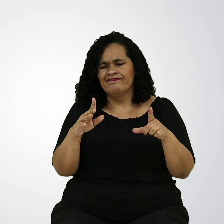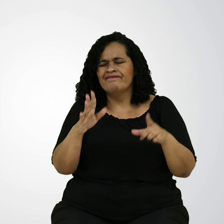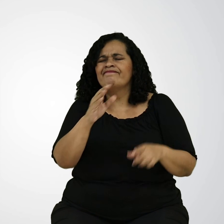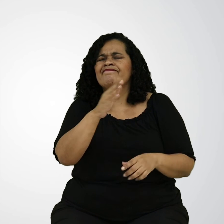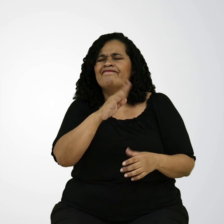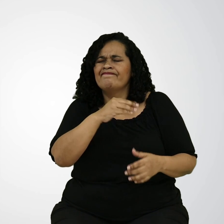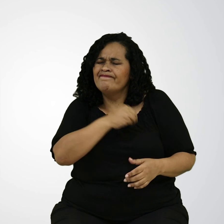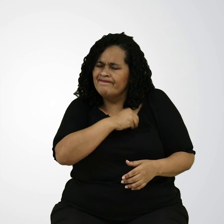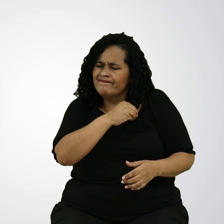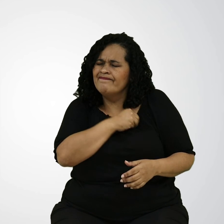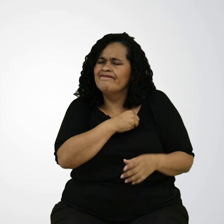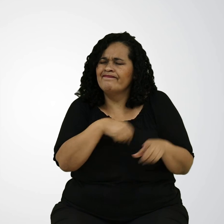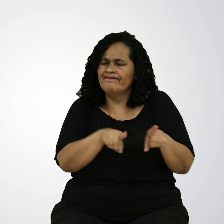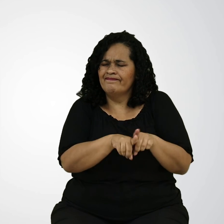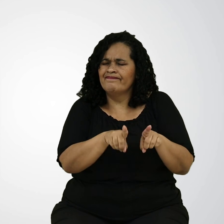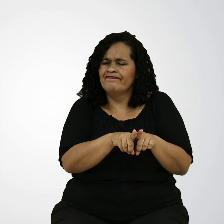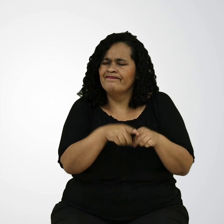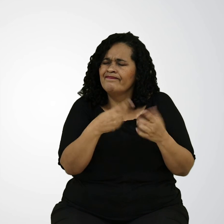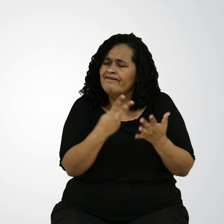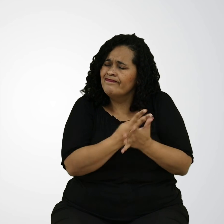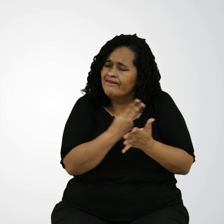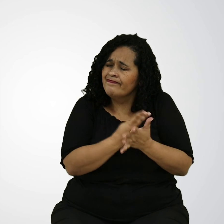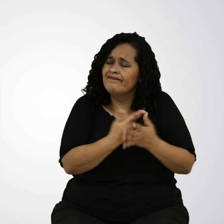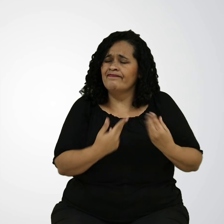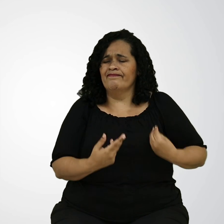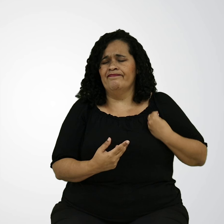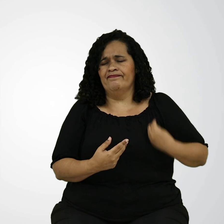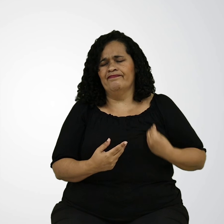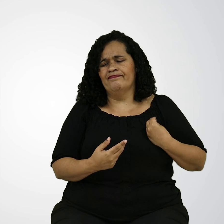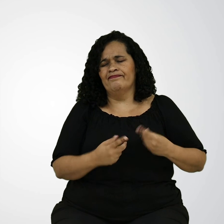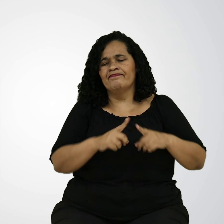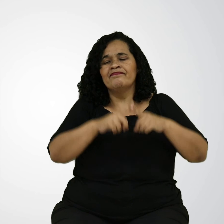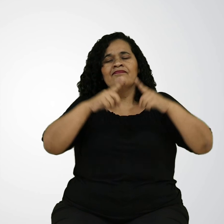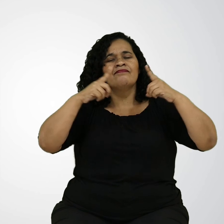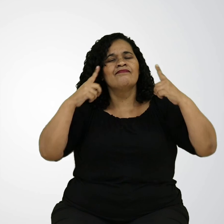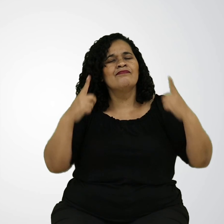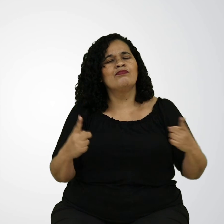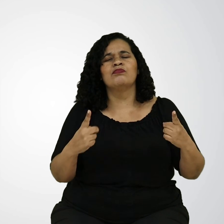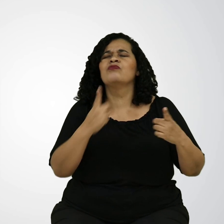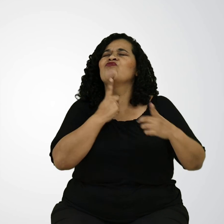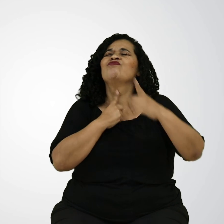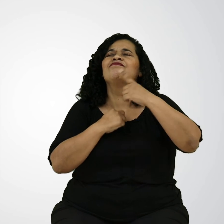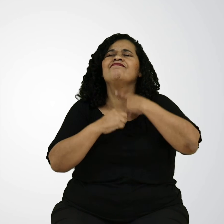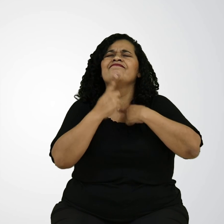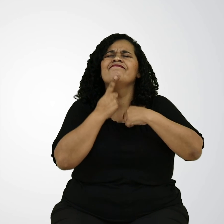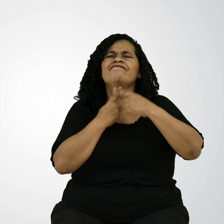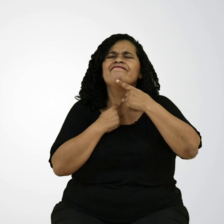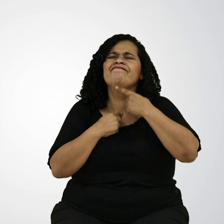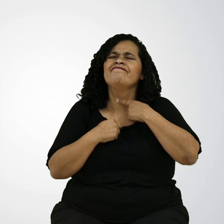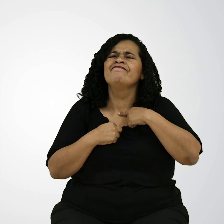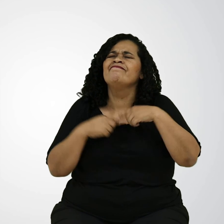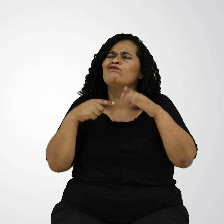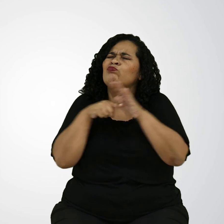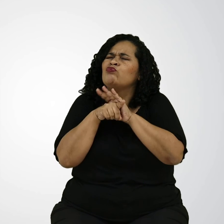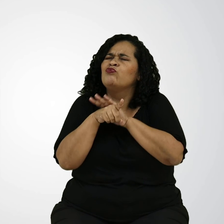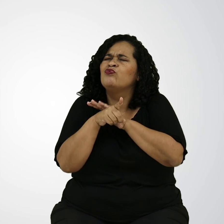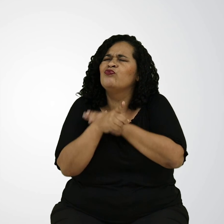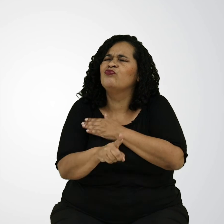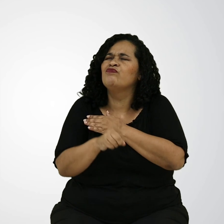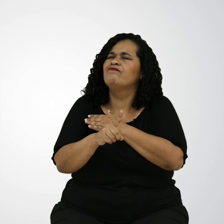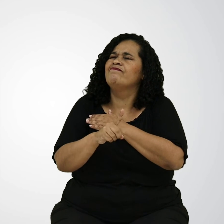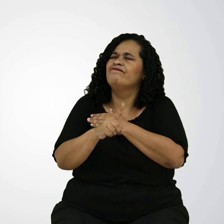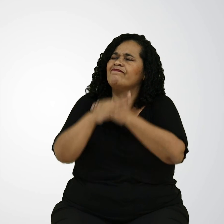ouvem nessa oportunidade. Mas há em nós, Deus, um profundo desejo de fazer a Tua vontade, de fazer o Teu